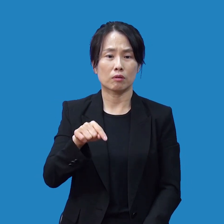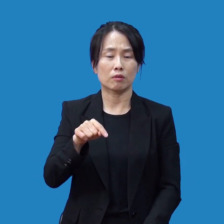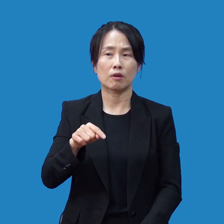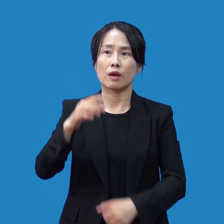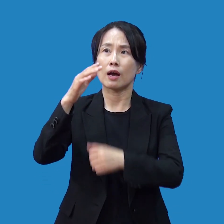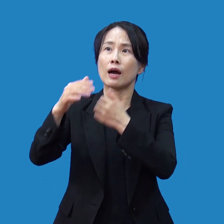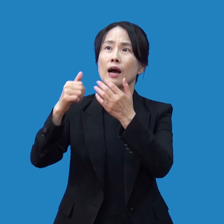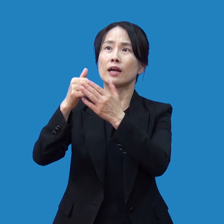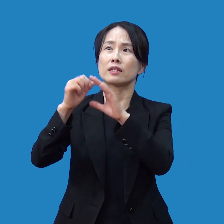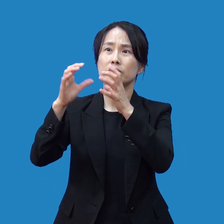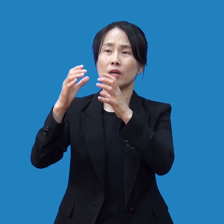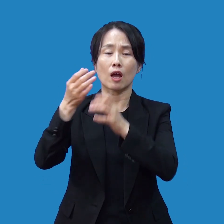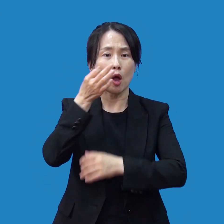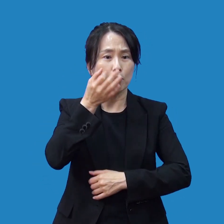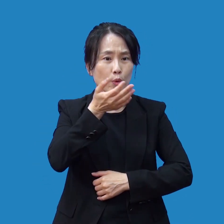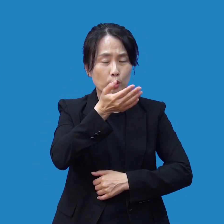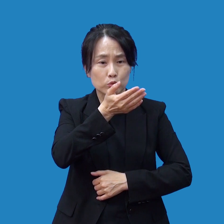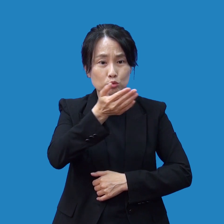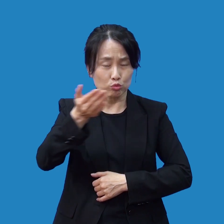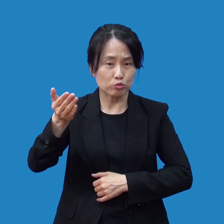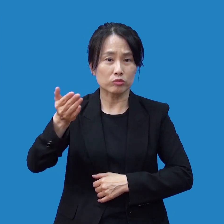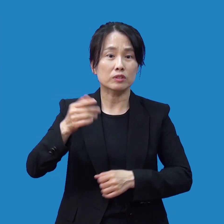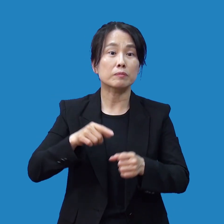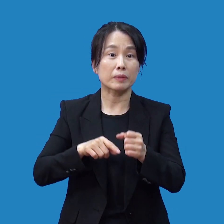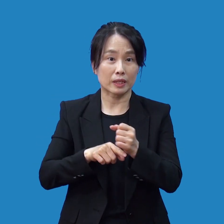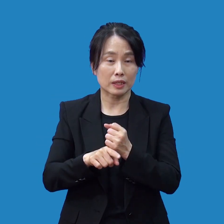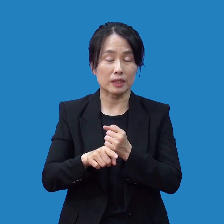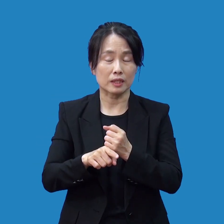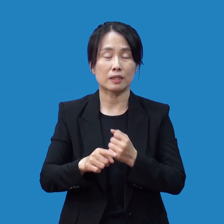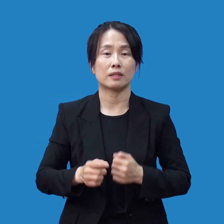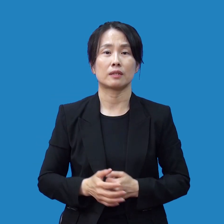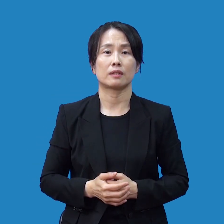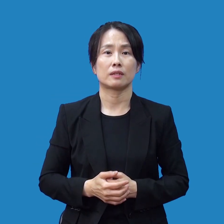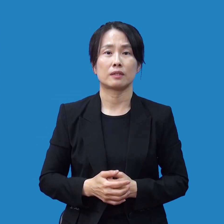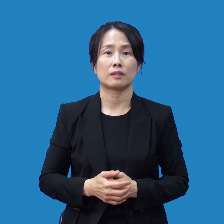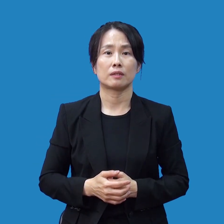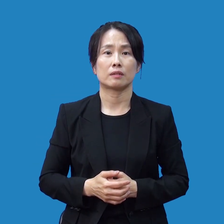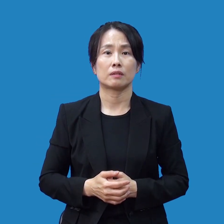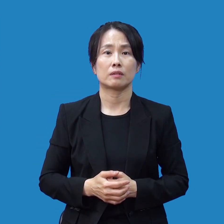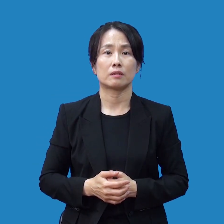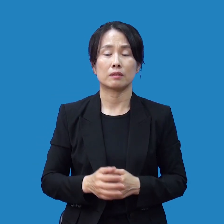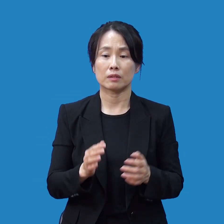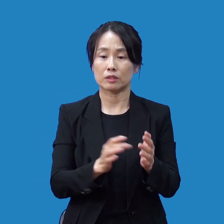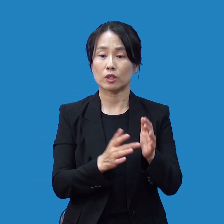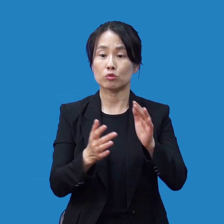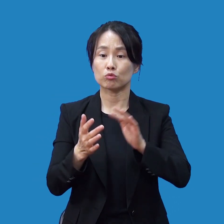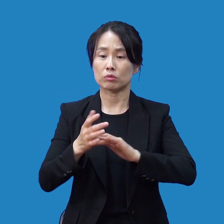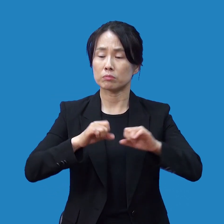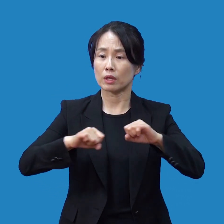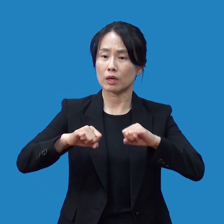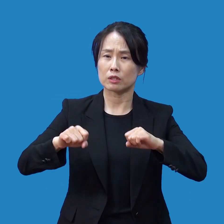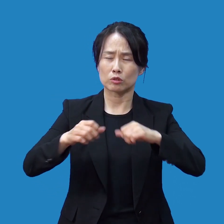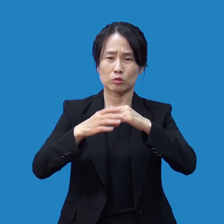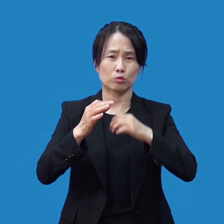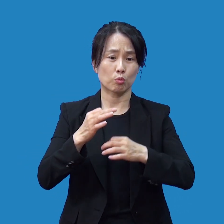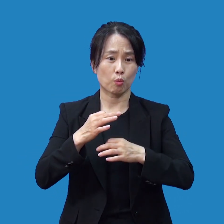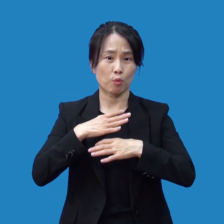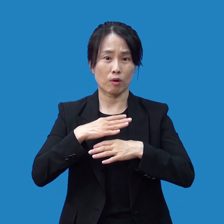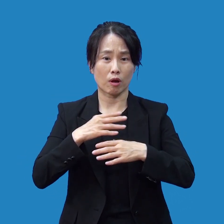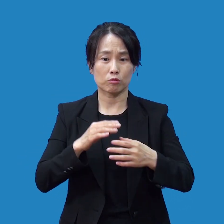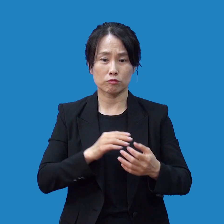하나님 나라를 보여주는 사인이다, 이런 말인데요. 자, 예수님께서 행하신 이런